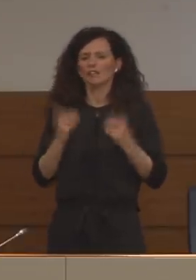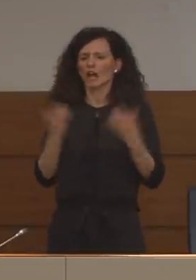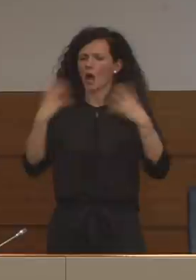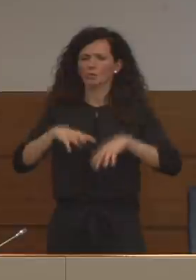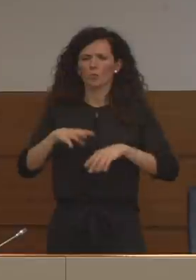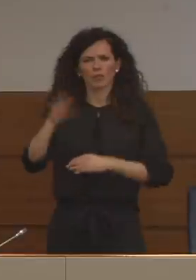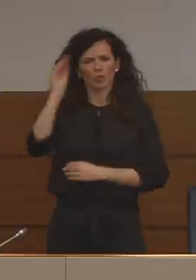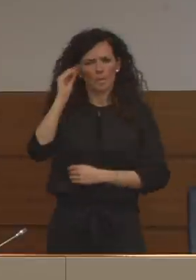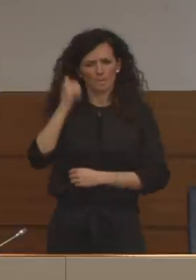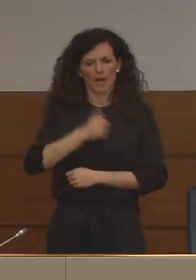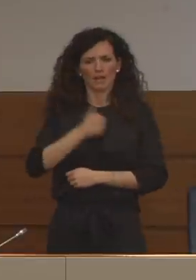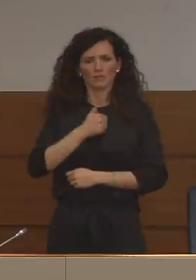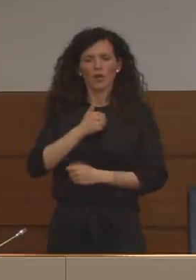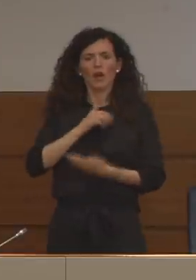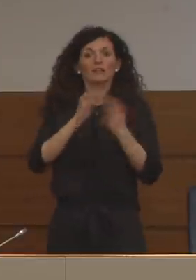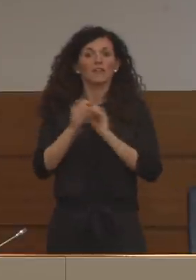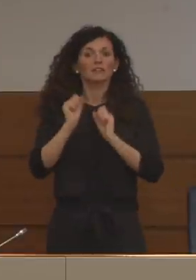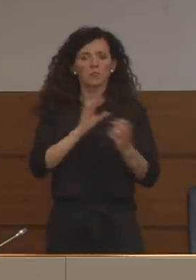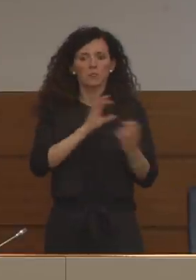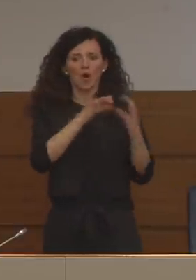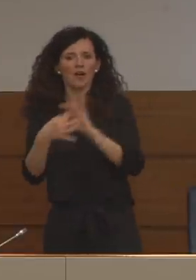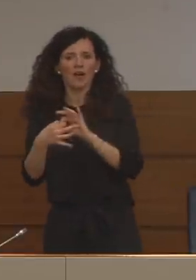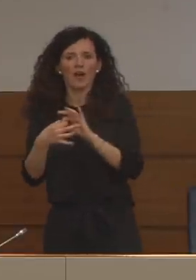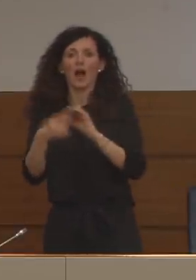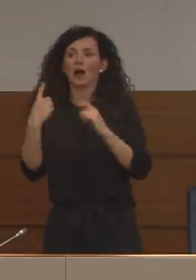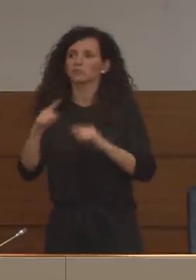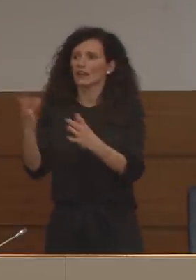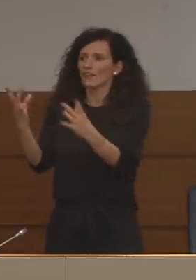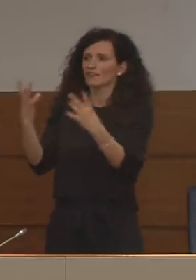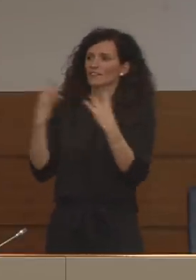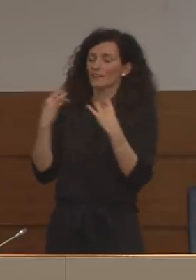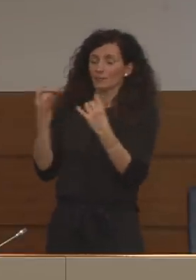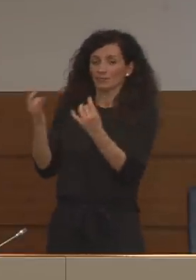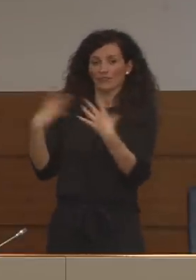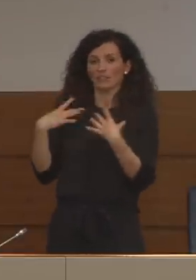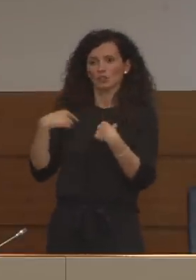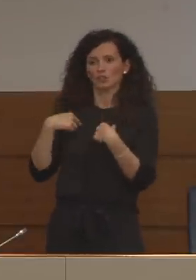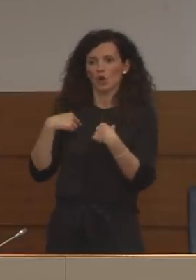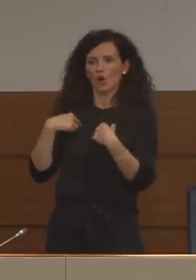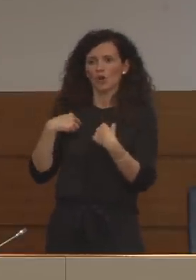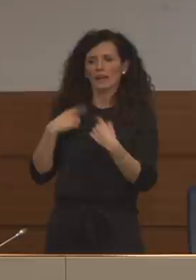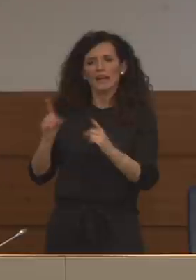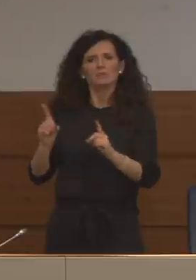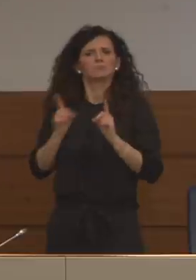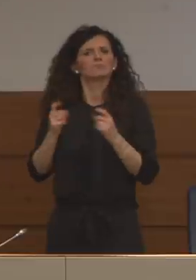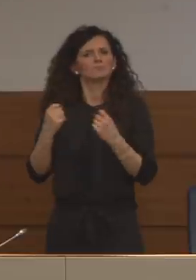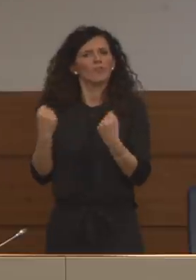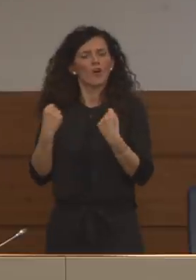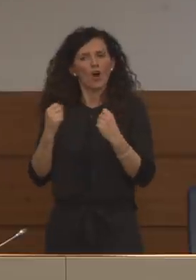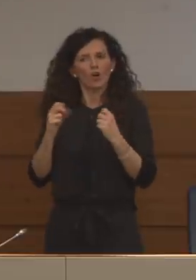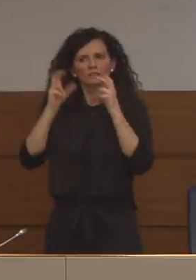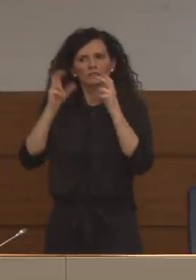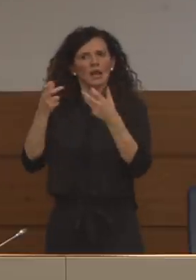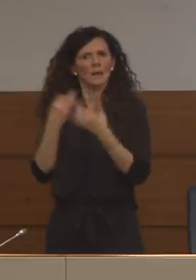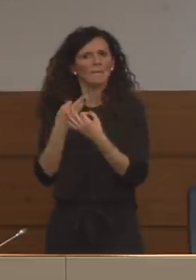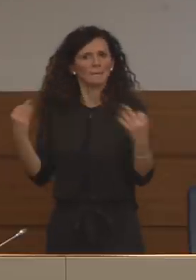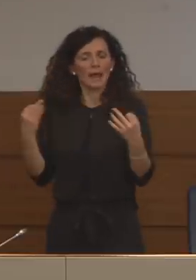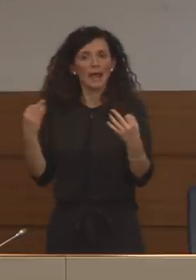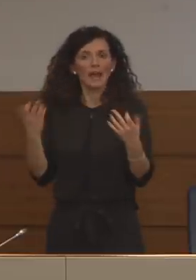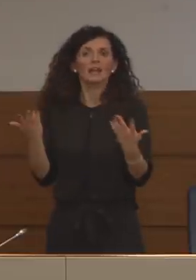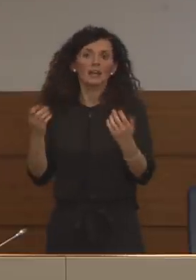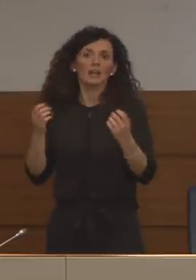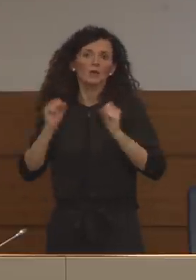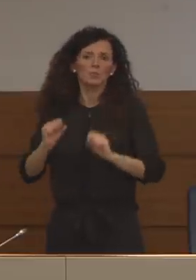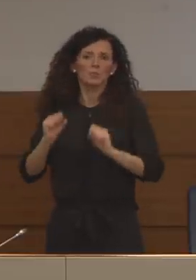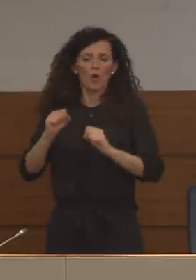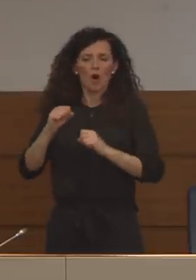intrinseca sarà perché forse i loro sistemi di difesa